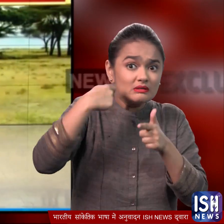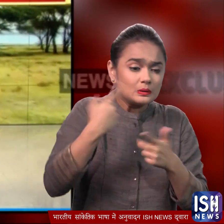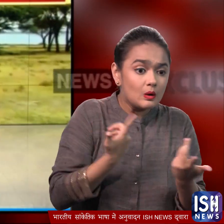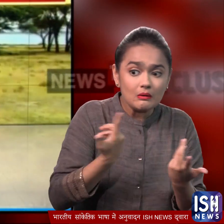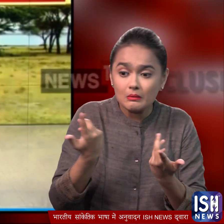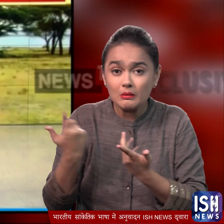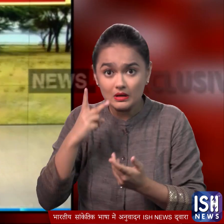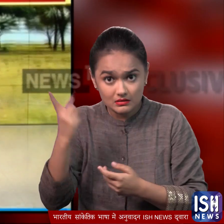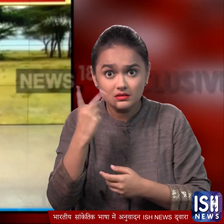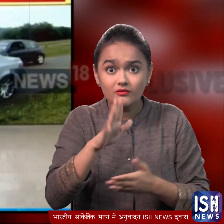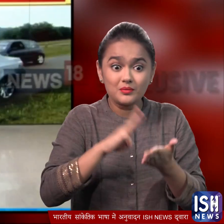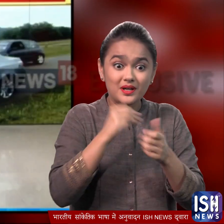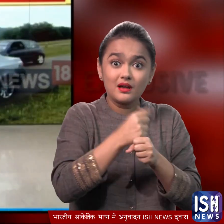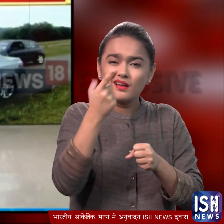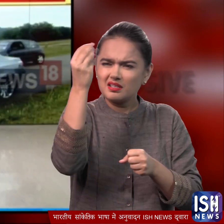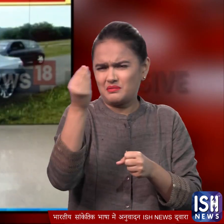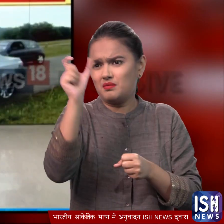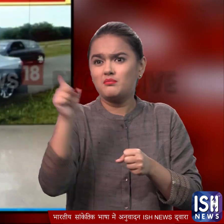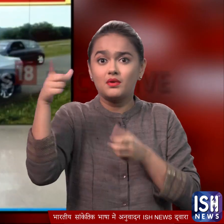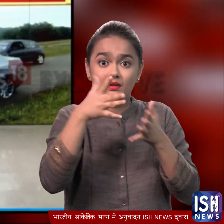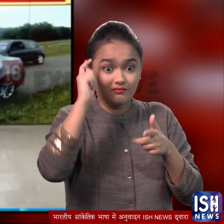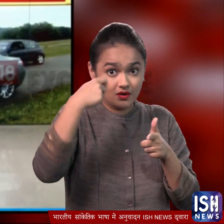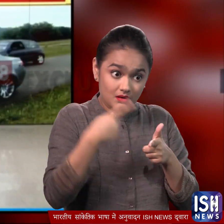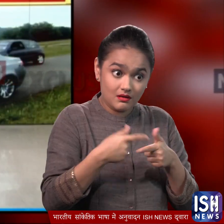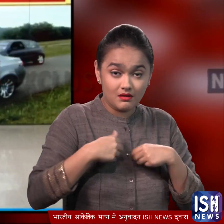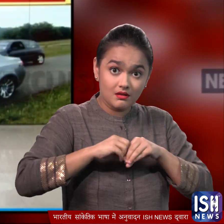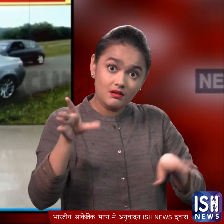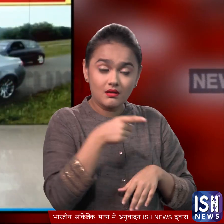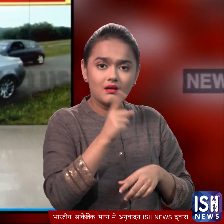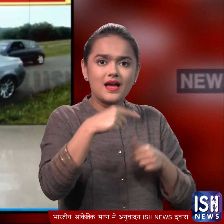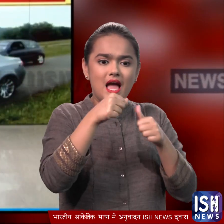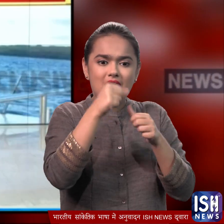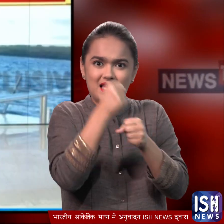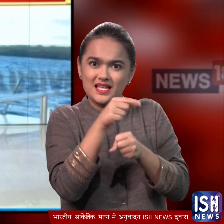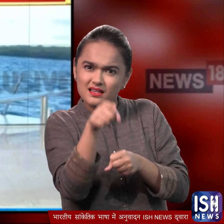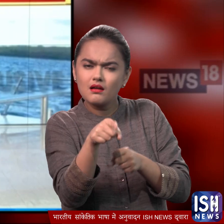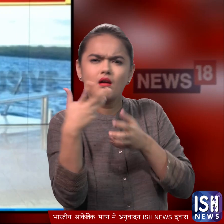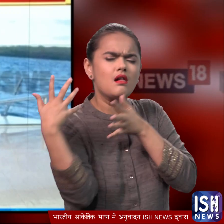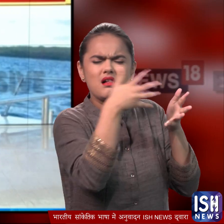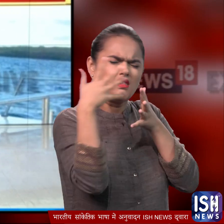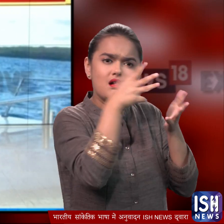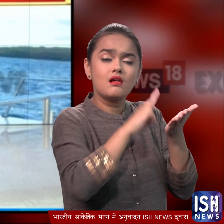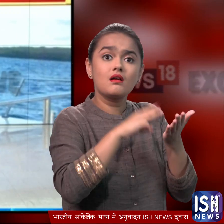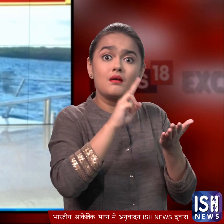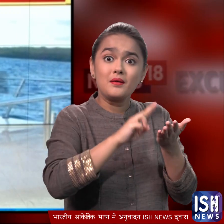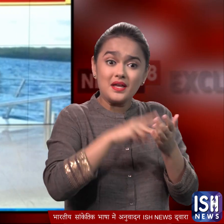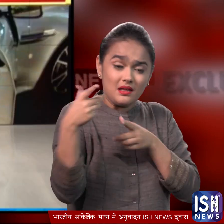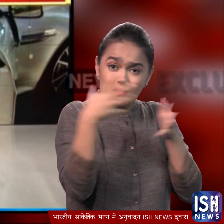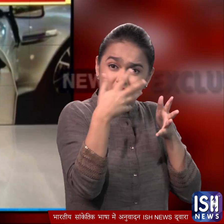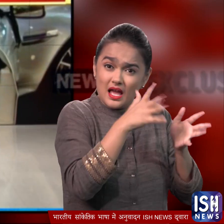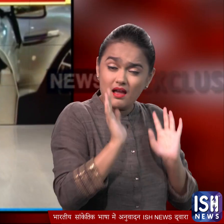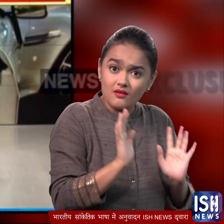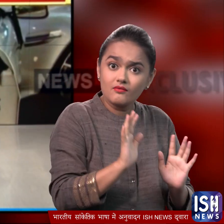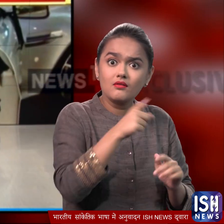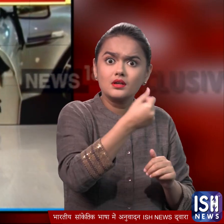जिनके जरिए महंत नरेंद्र गिरी को ब्लैकमेल किया जा रहा था। इस बीच आनंद गिरी पर नरेंद्र गिरी को परेशान करने का आरोप लगते ही